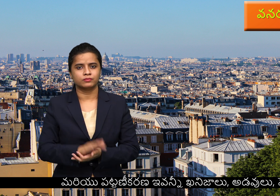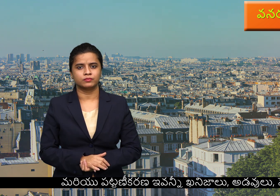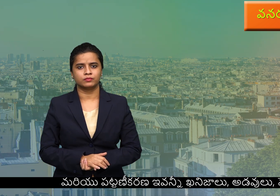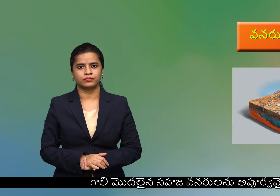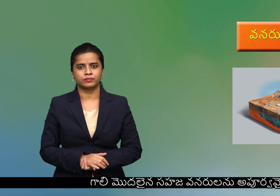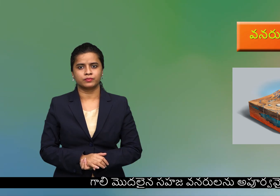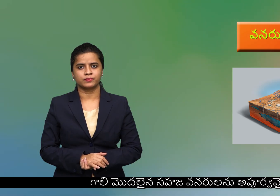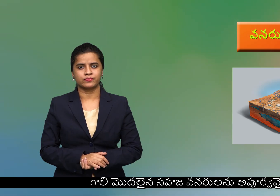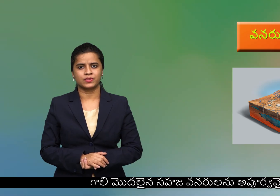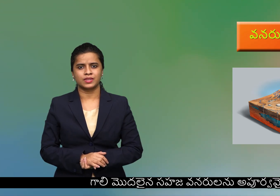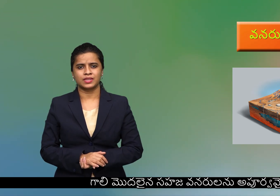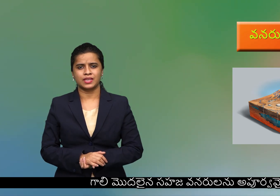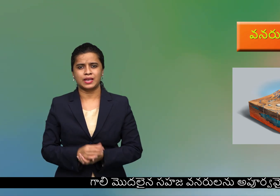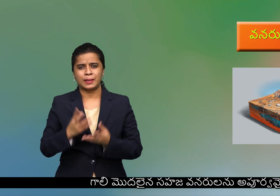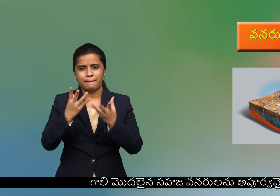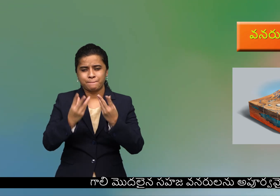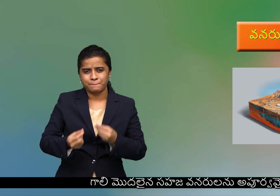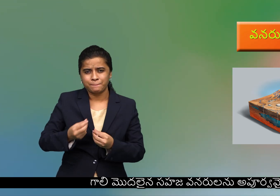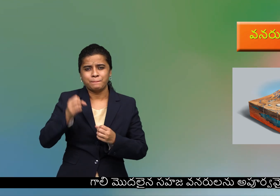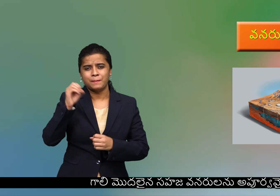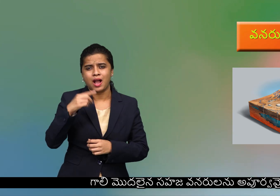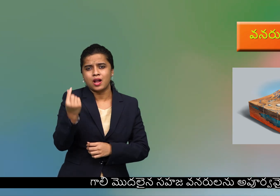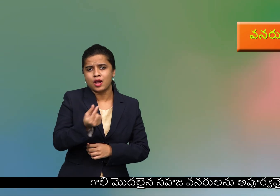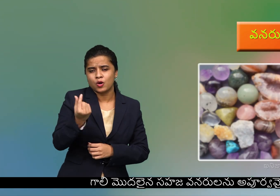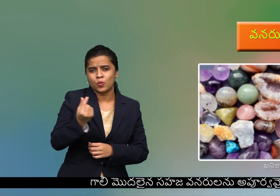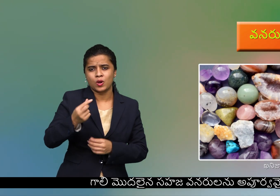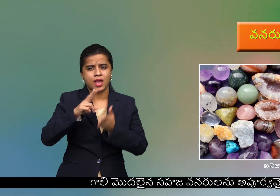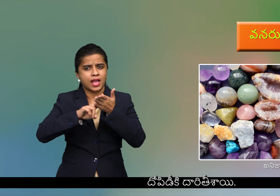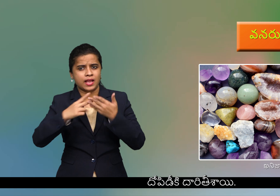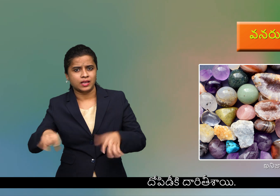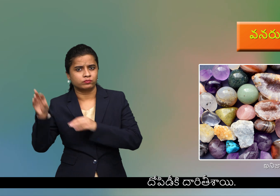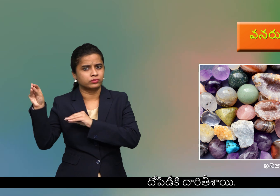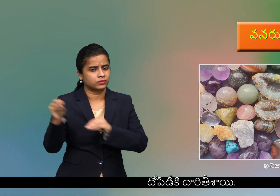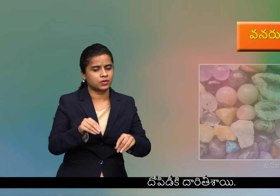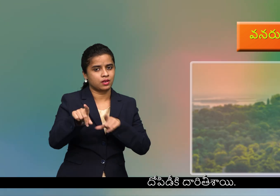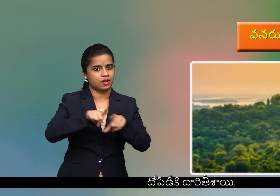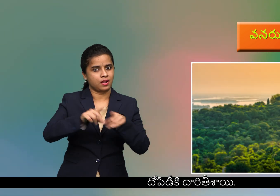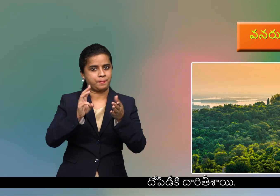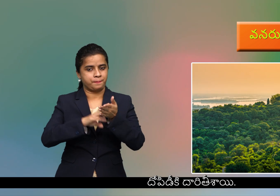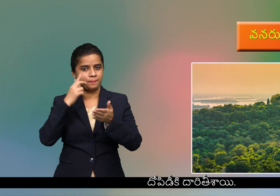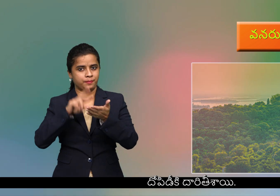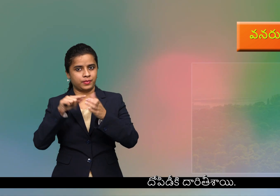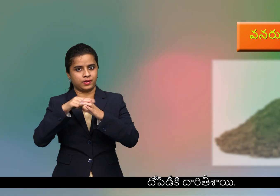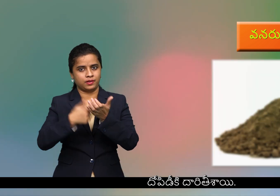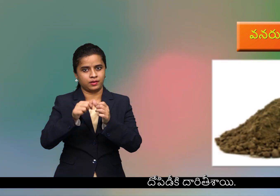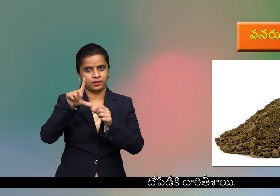నీరు, గాలి మొదలైన సహజ వనరులను అపూర్వమైన దోపిడీకి దారితీశాయి.